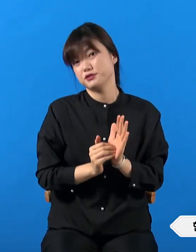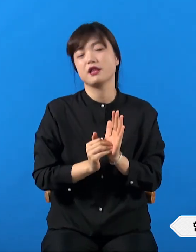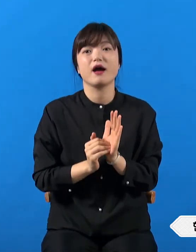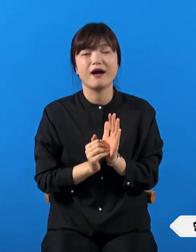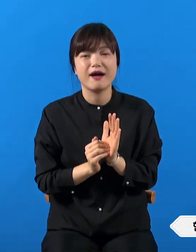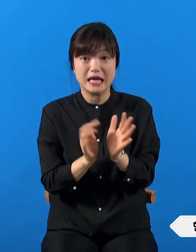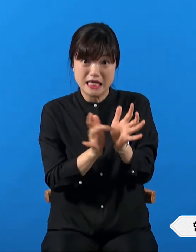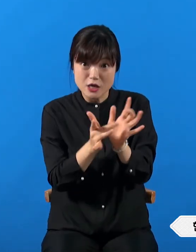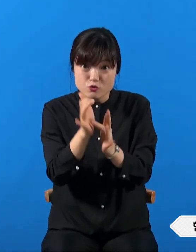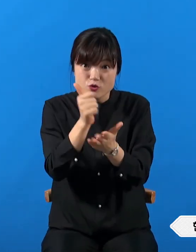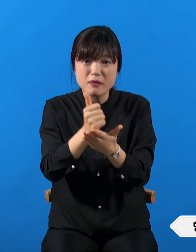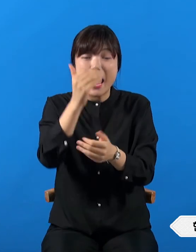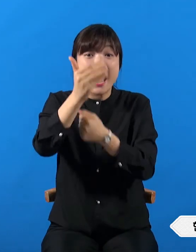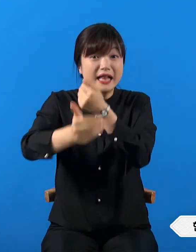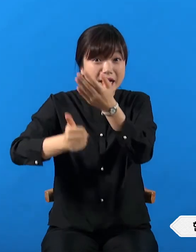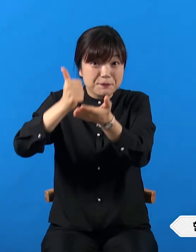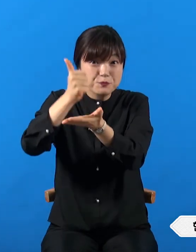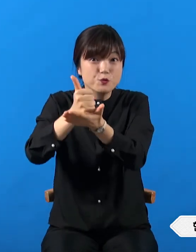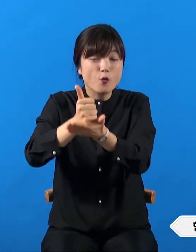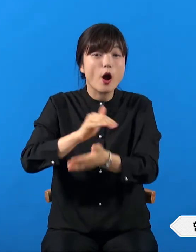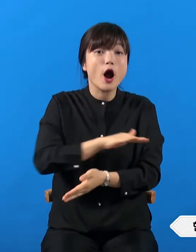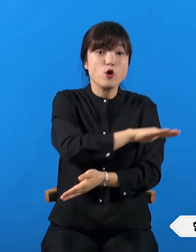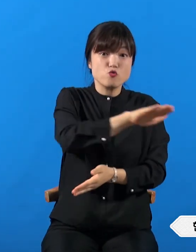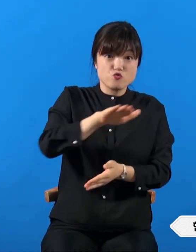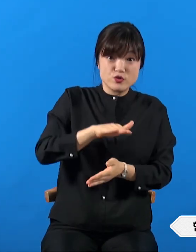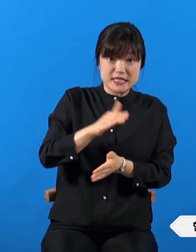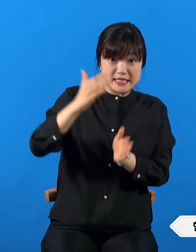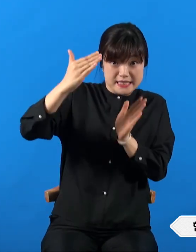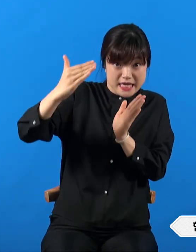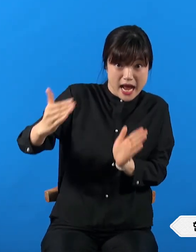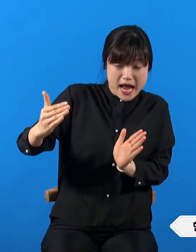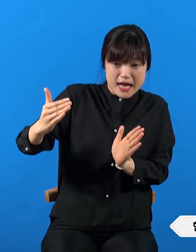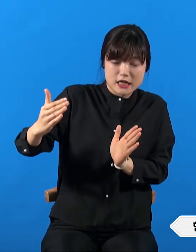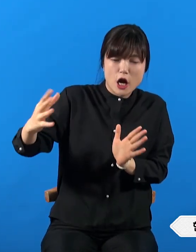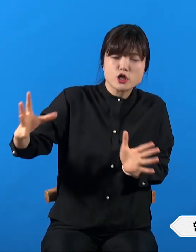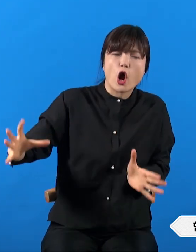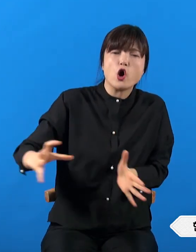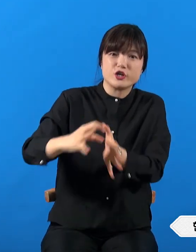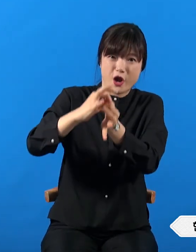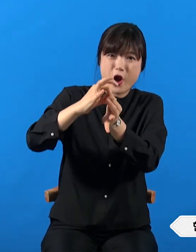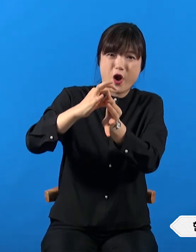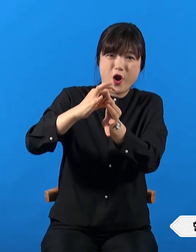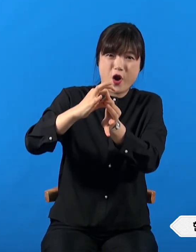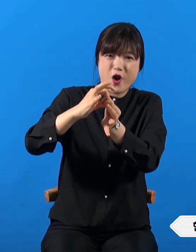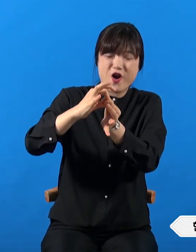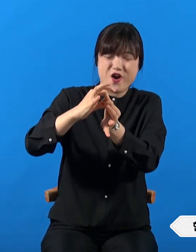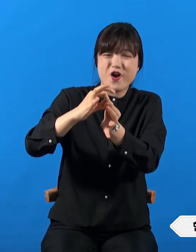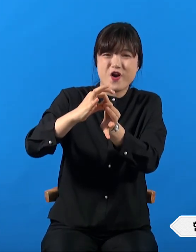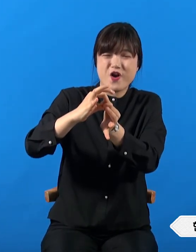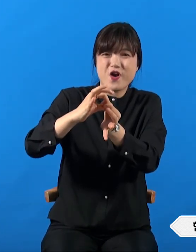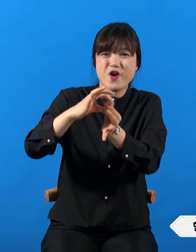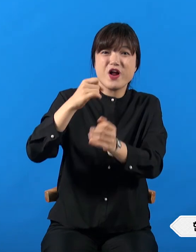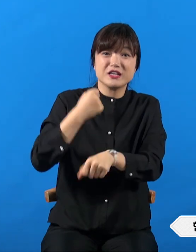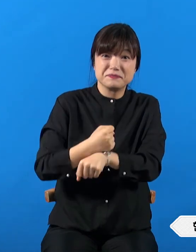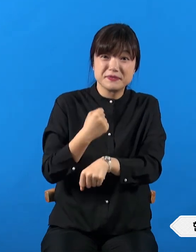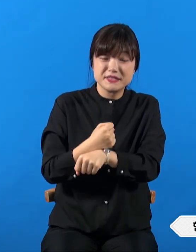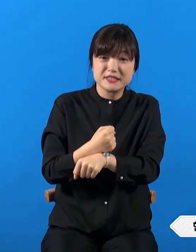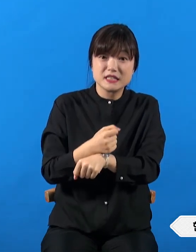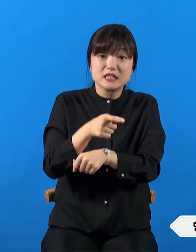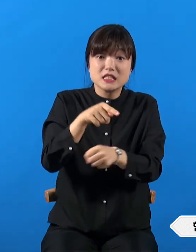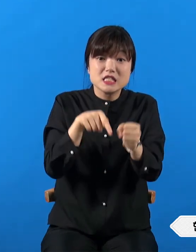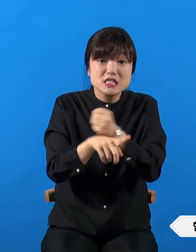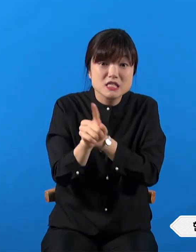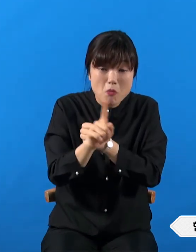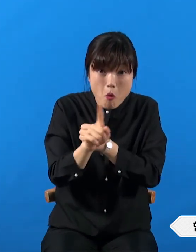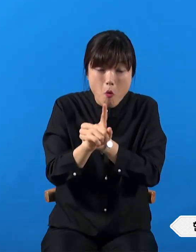그래서 예수님은 하나님과 우리 사이를 얼마든지 연결하실 수 있는 분이십니다.